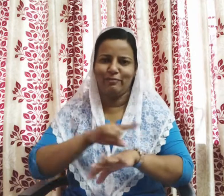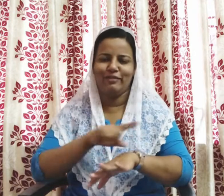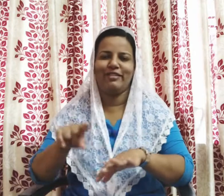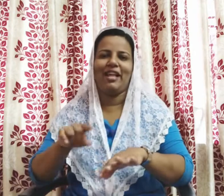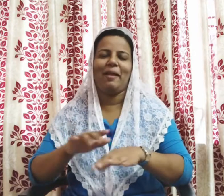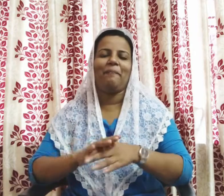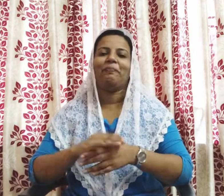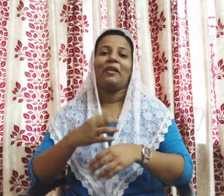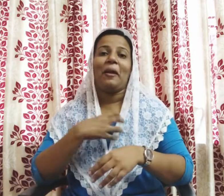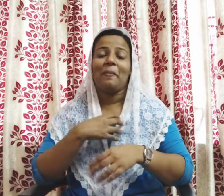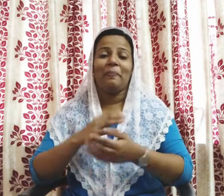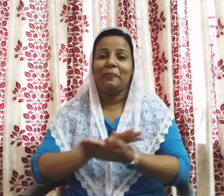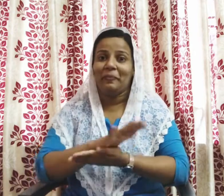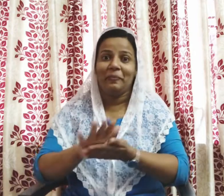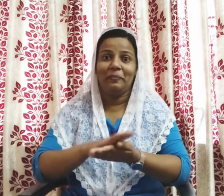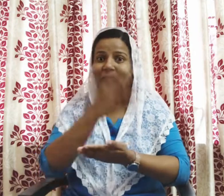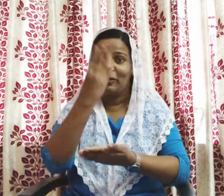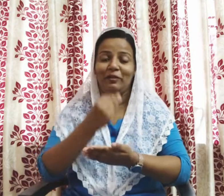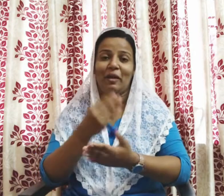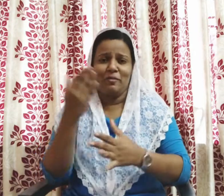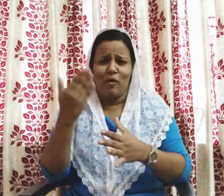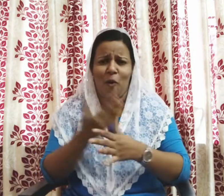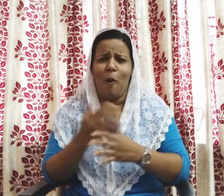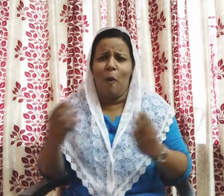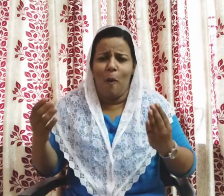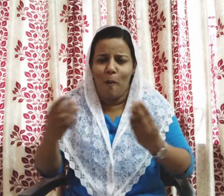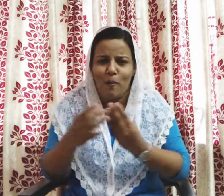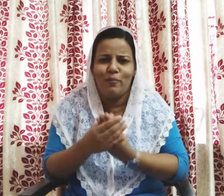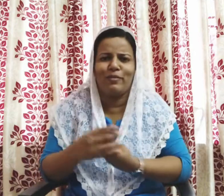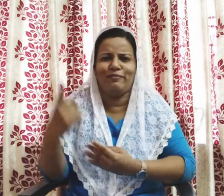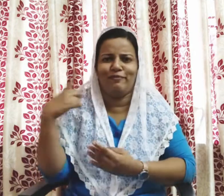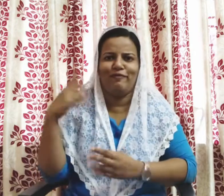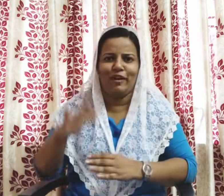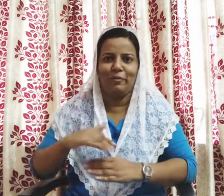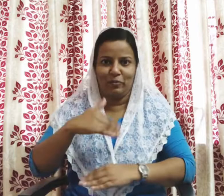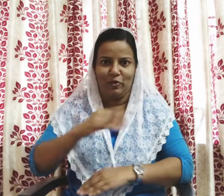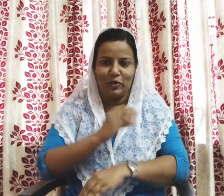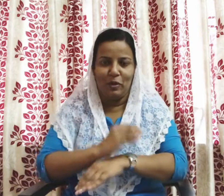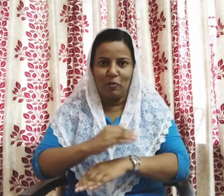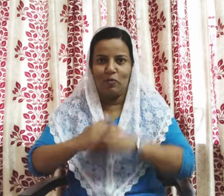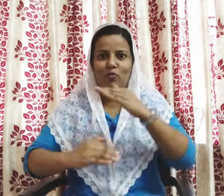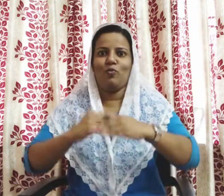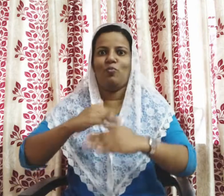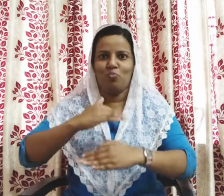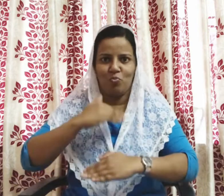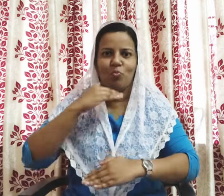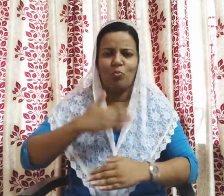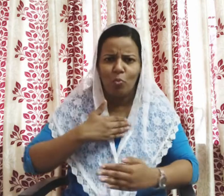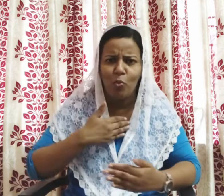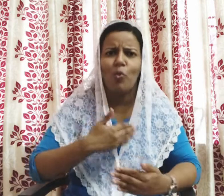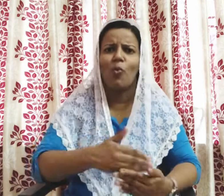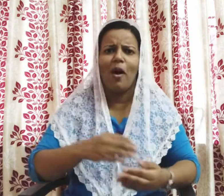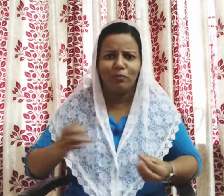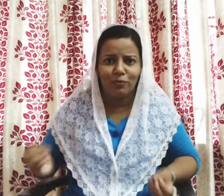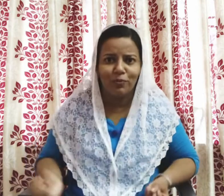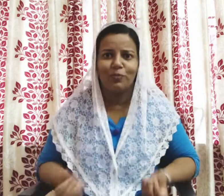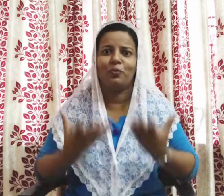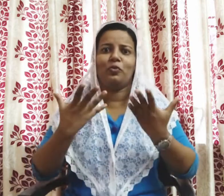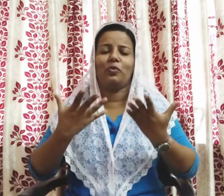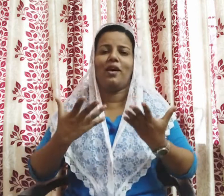ദിവസങ്ങൾ അന്ന് കണ്ടതിലും വലിയ അത്ഭുതങ്ങളിലൂടെ ദൈവസഭ മുന്നേറാൻ പോവുകയാണ്. അന്ന് കണ്ടതിലും വലിയ അത്ഭുതങ്ങളിലൂടെ കർത്താവ്